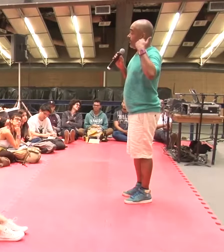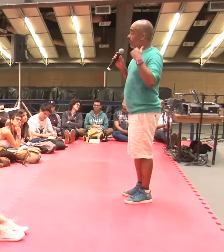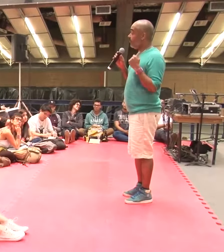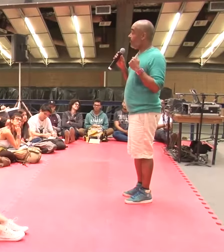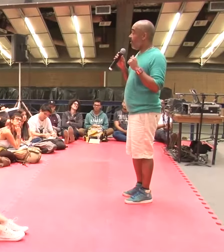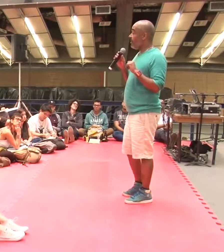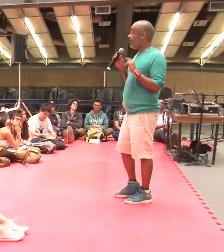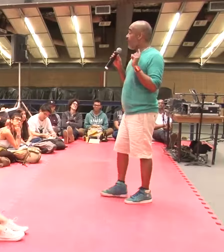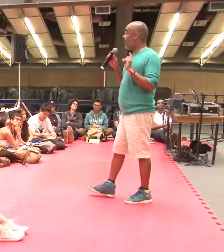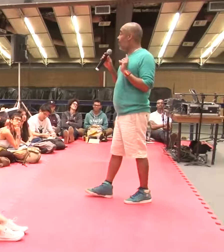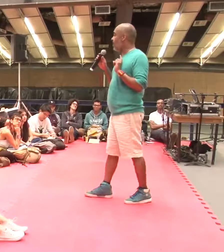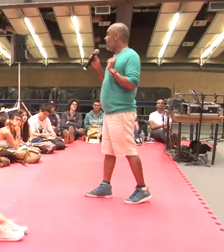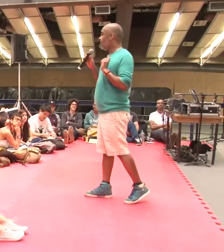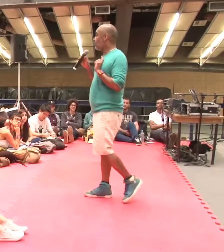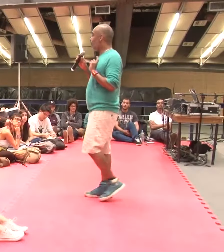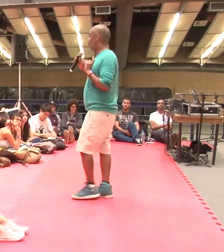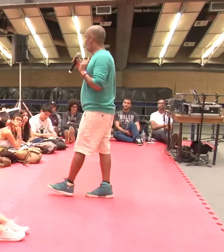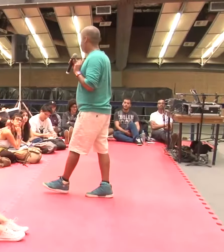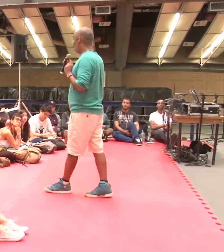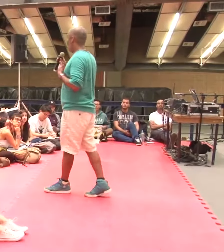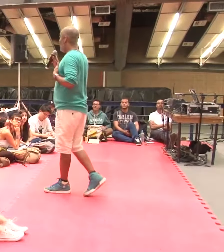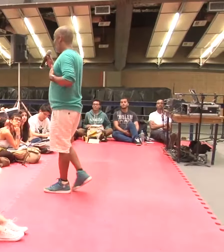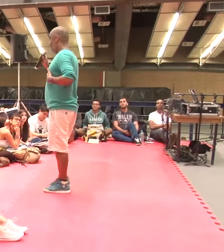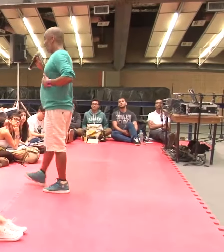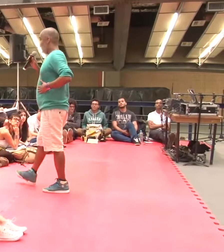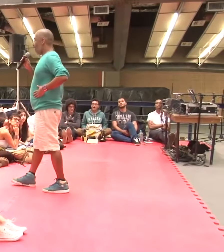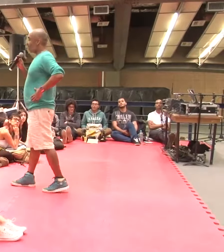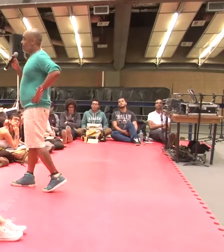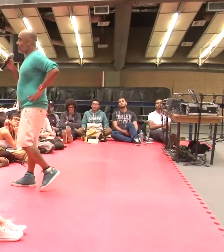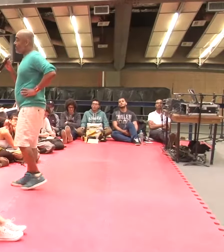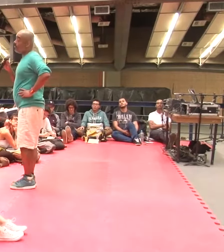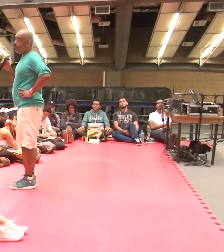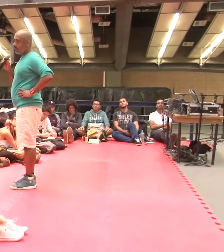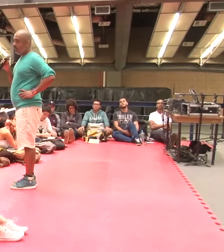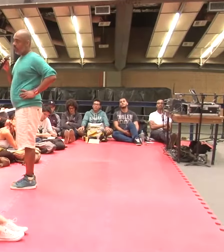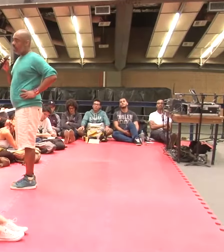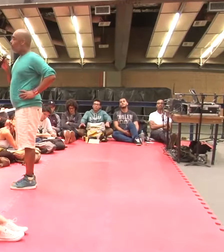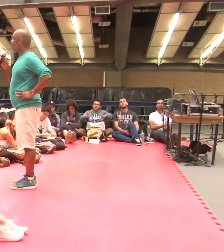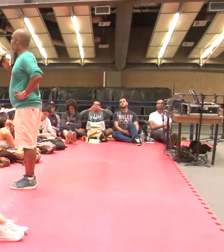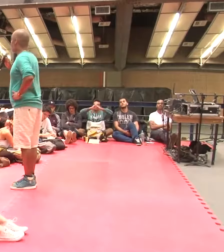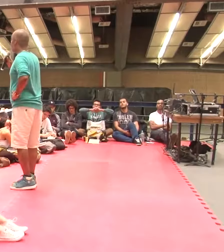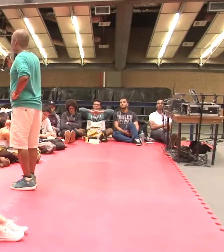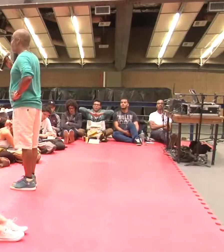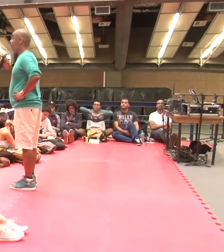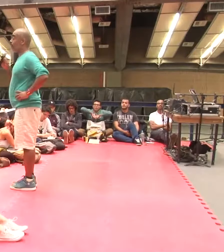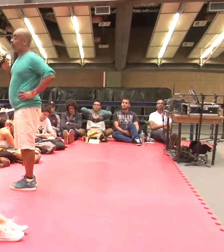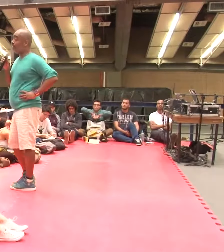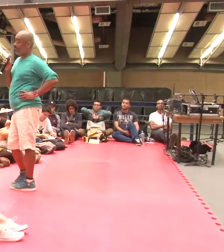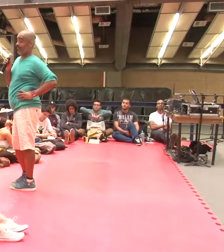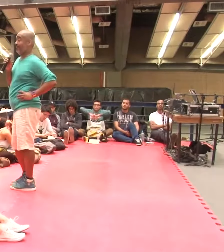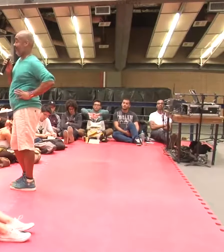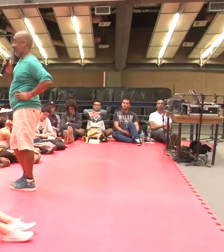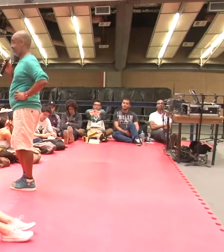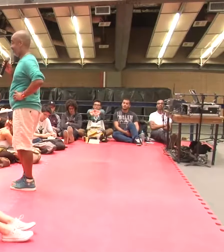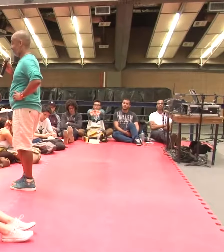Isso no século XIX, em que o valor de uma mulher era estabelecido, inclusive, pela sua capacidade